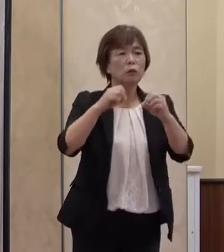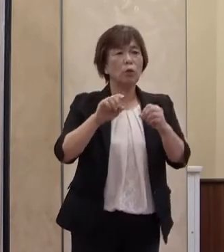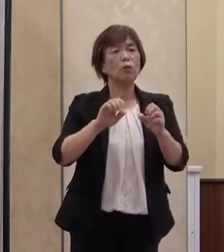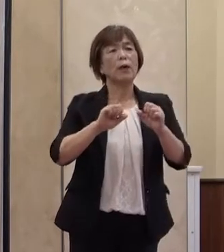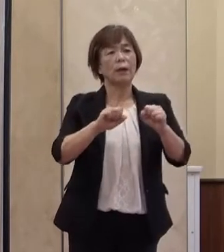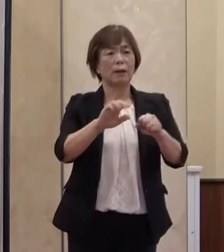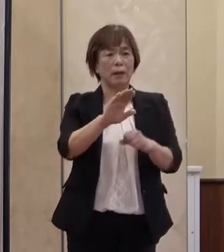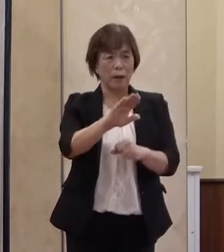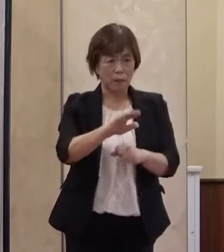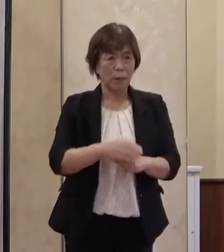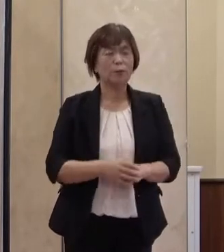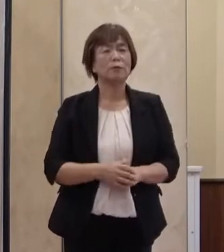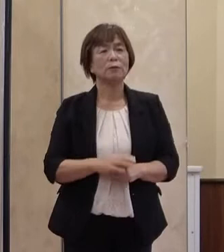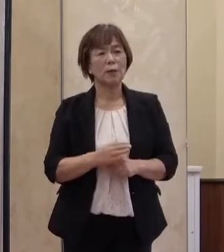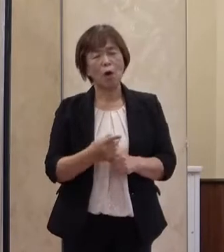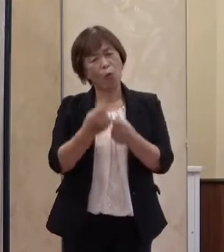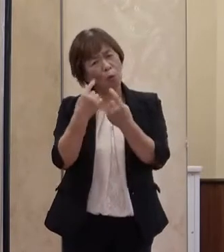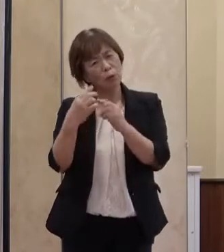そのまあ